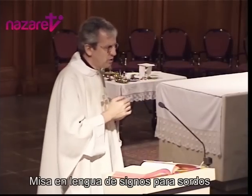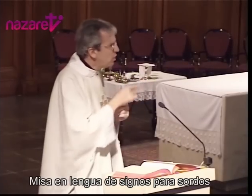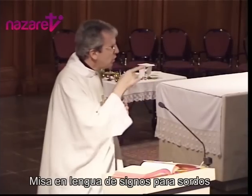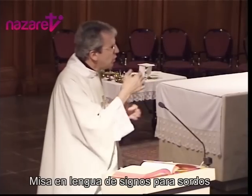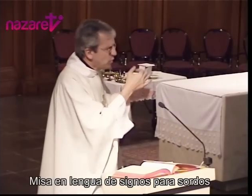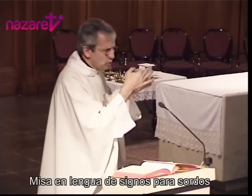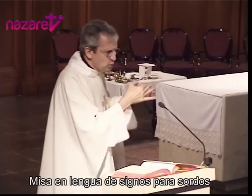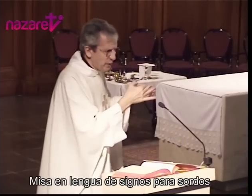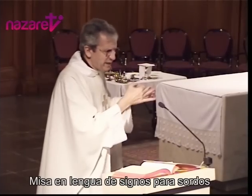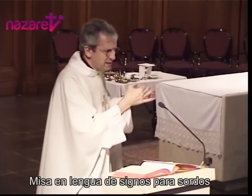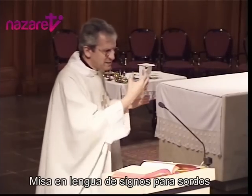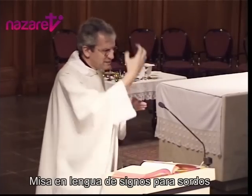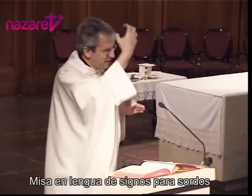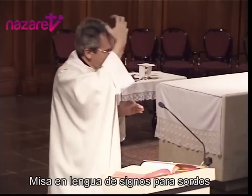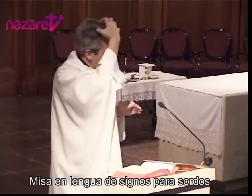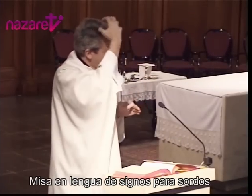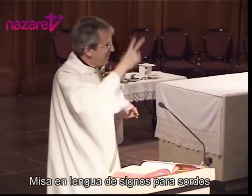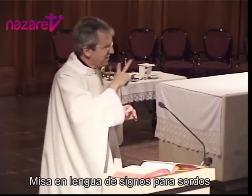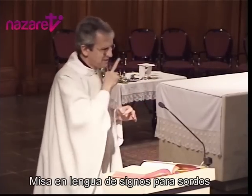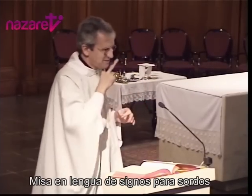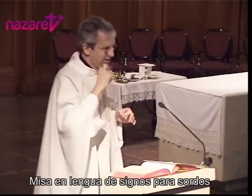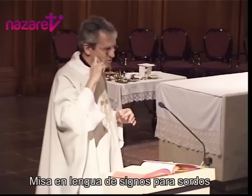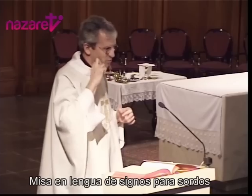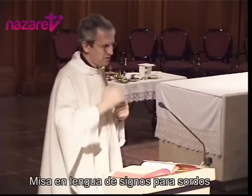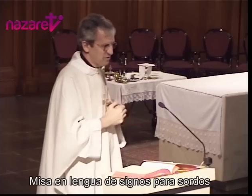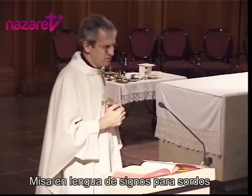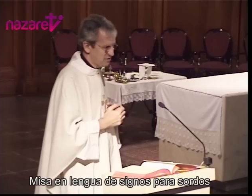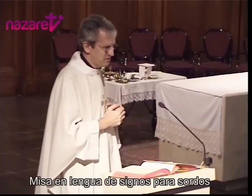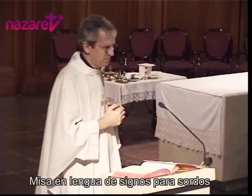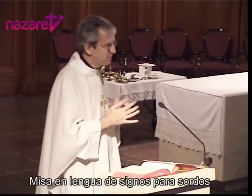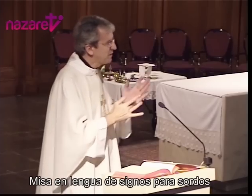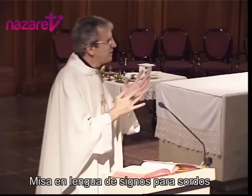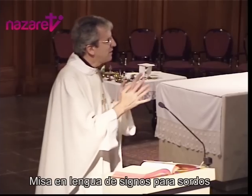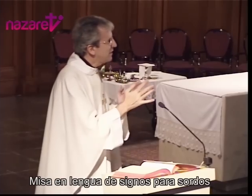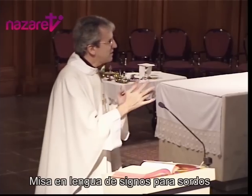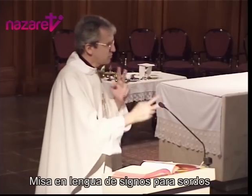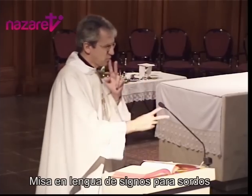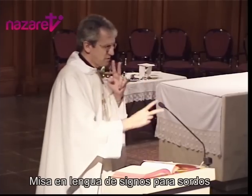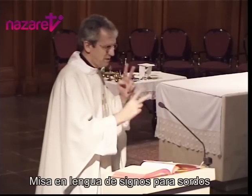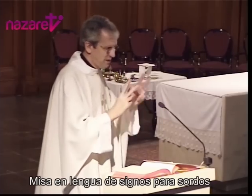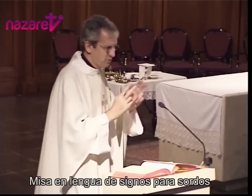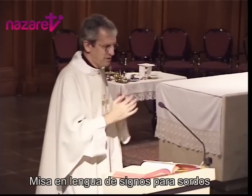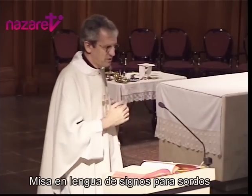¿tú eres el rey de los judíos? Jesús le contestó,